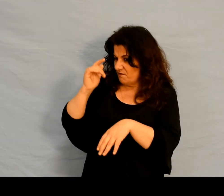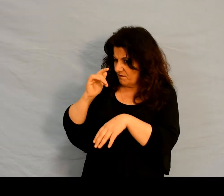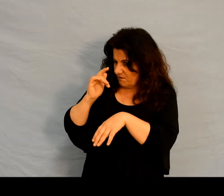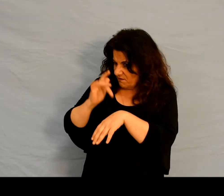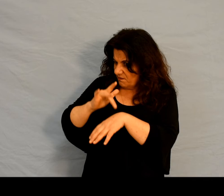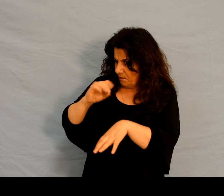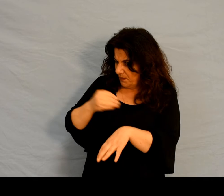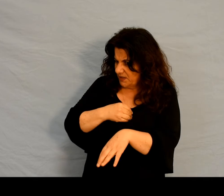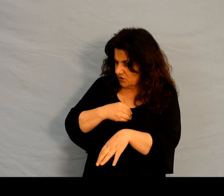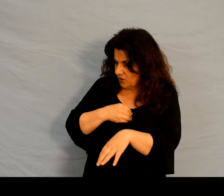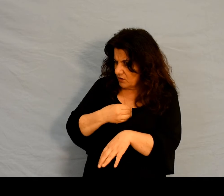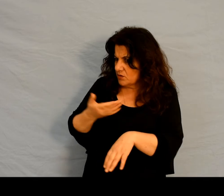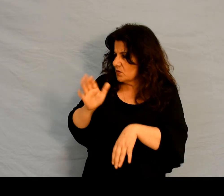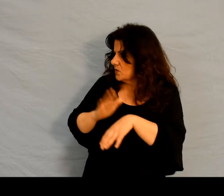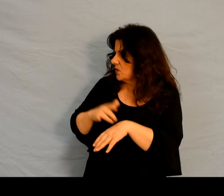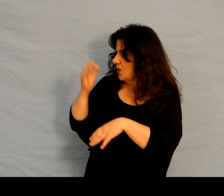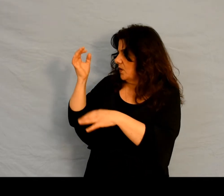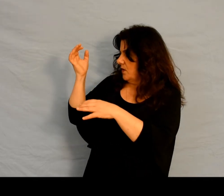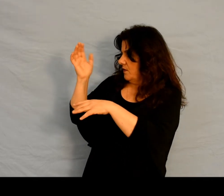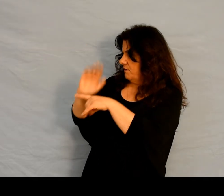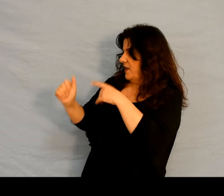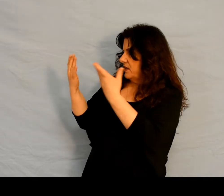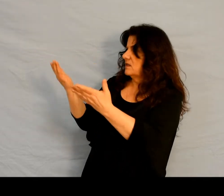Ainsi donc, ils étaient divisés.